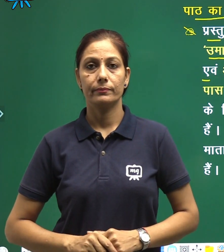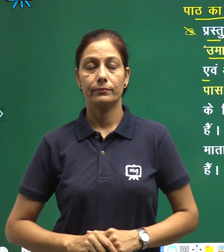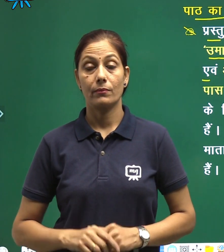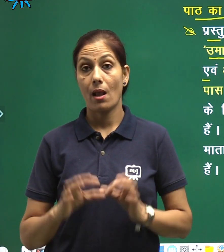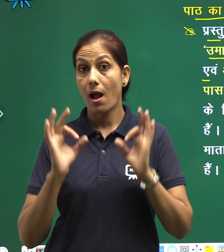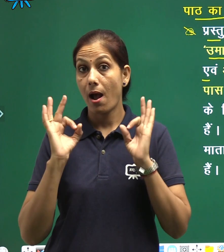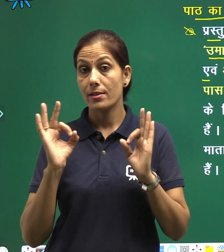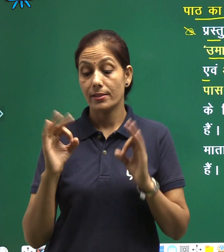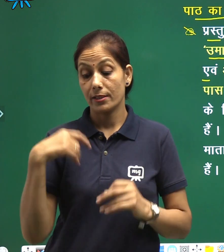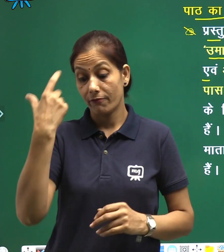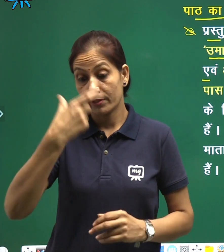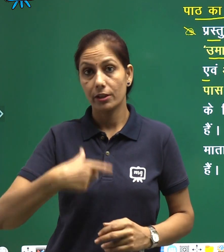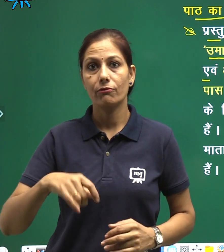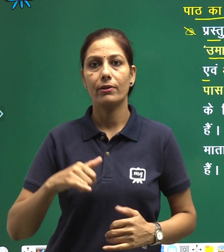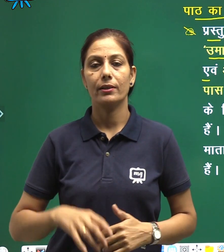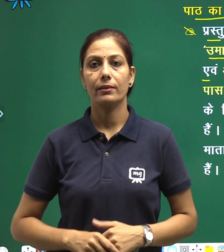अच्छे चरित्र वाली